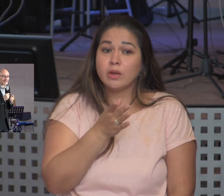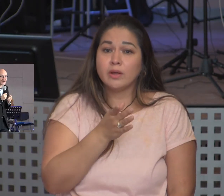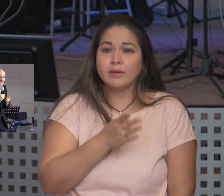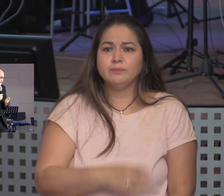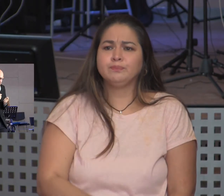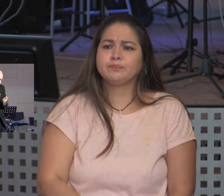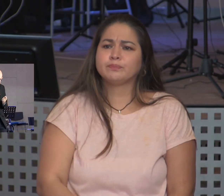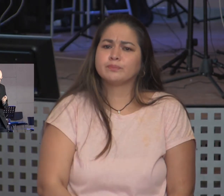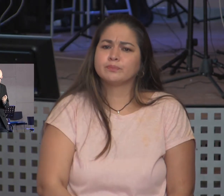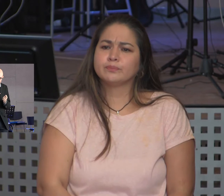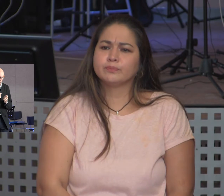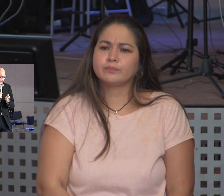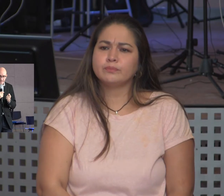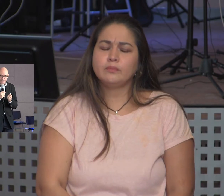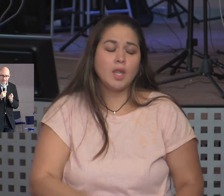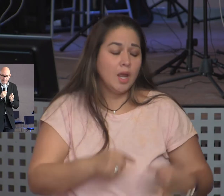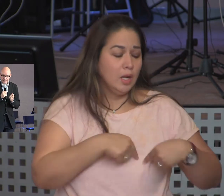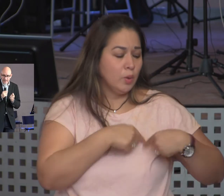cosas reales.